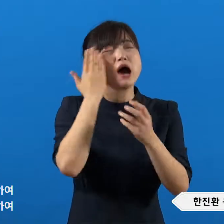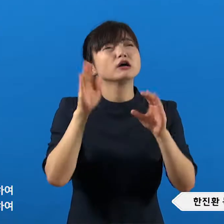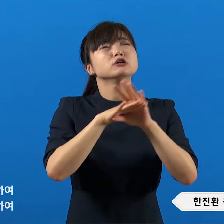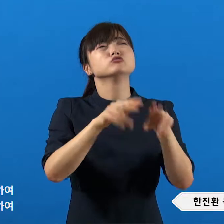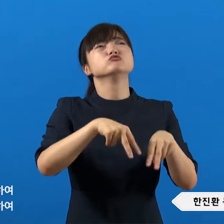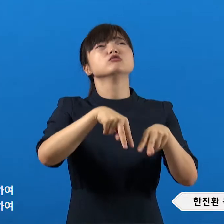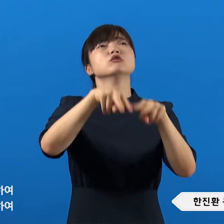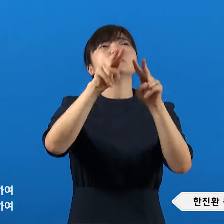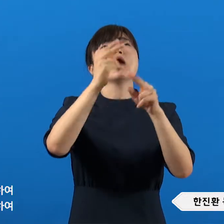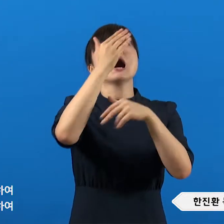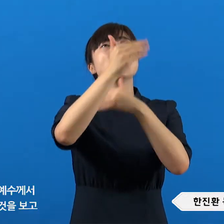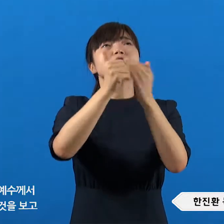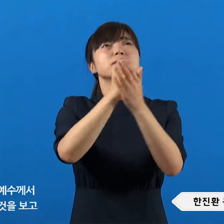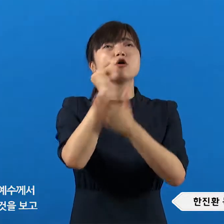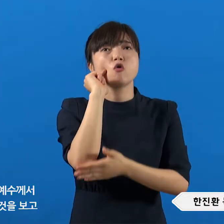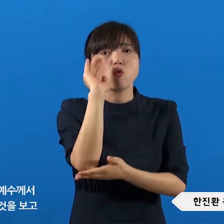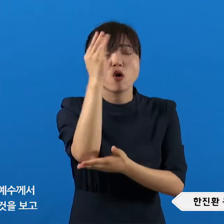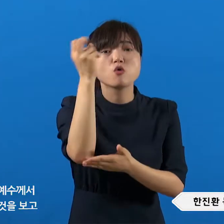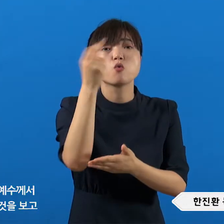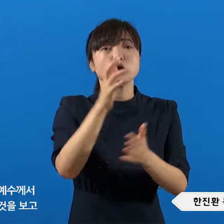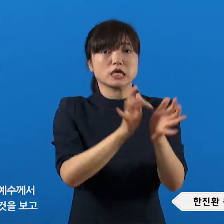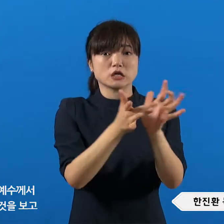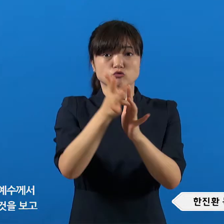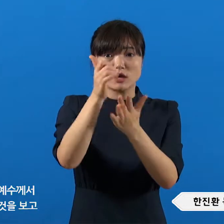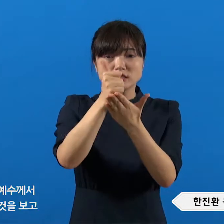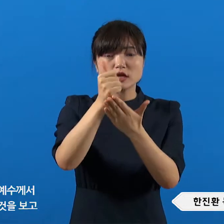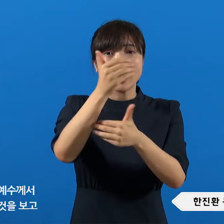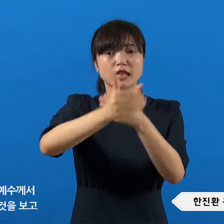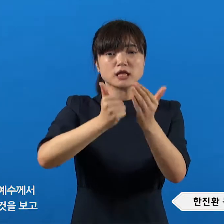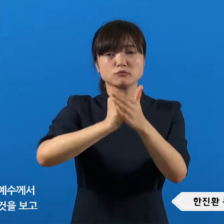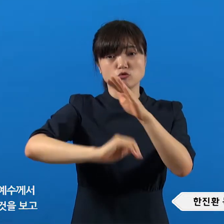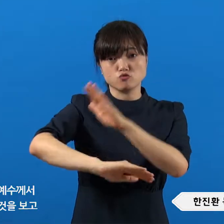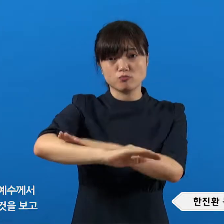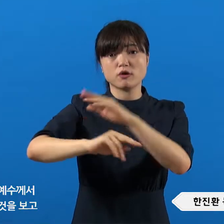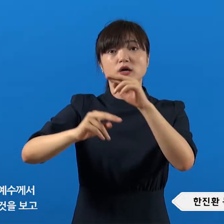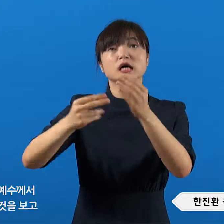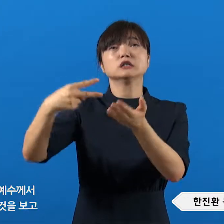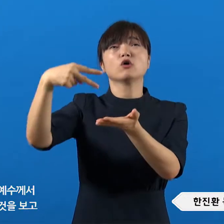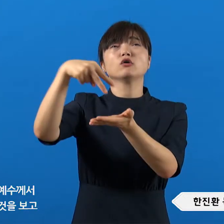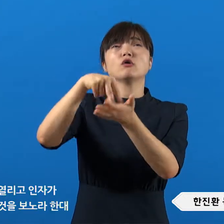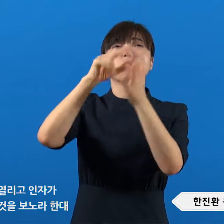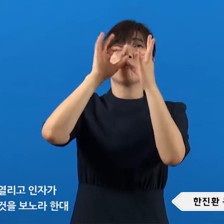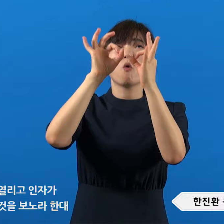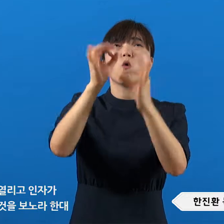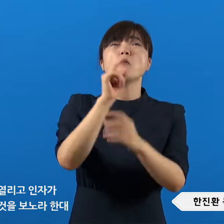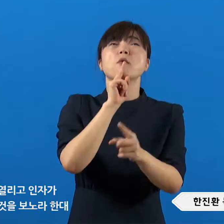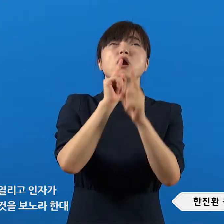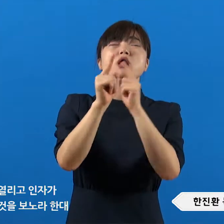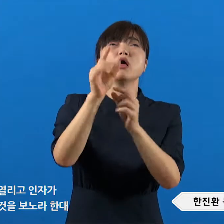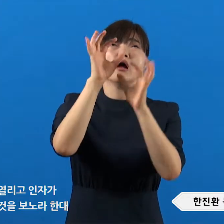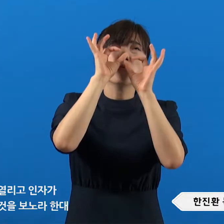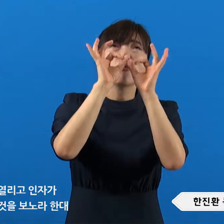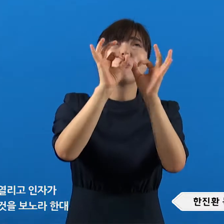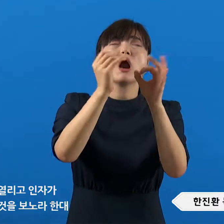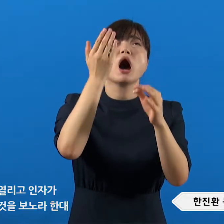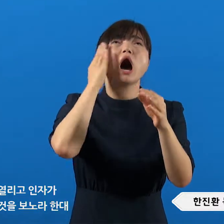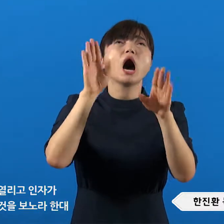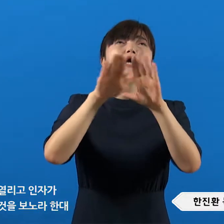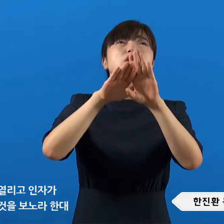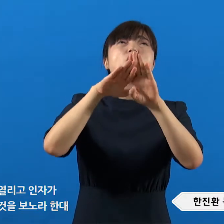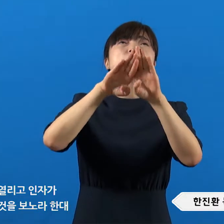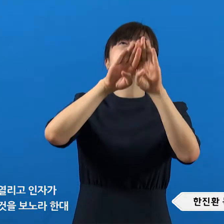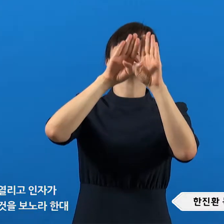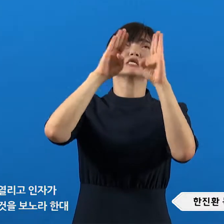주목하여 하나님의 영광과 및 예수께서 하나님 우편에 서신 것을 보고 말하되 보라 하늘이